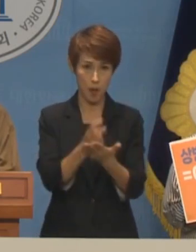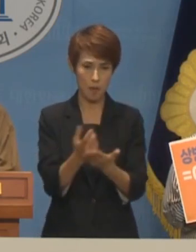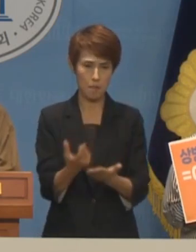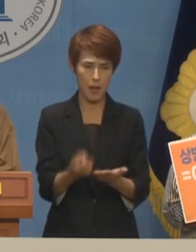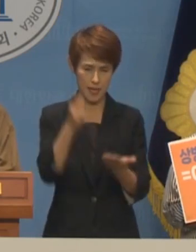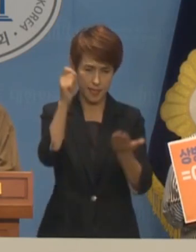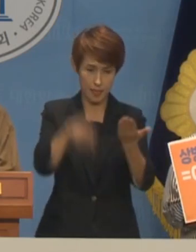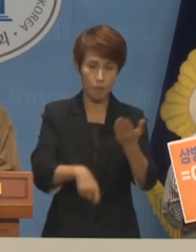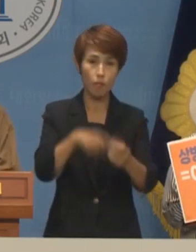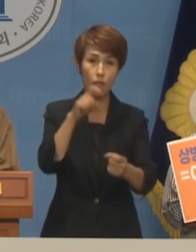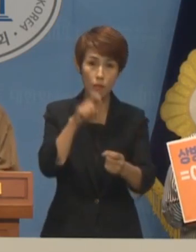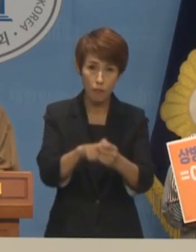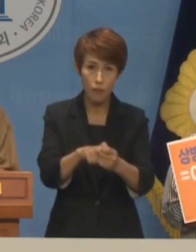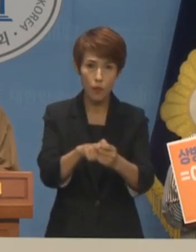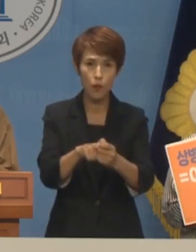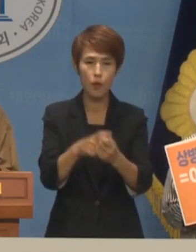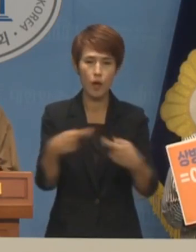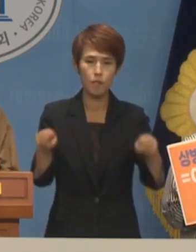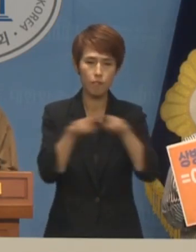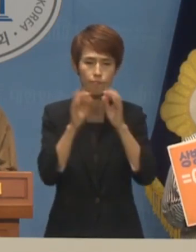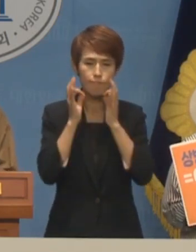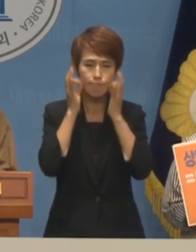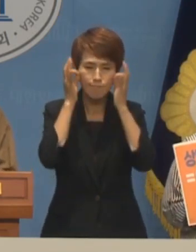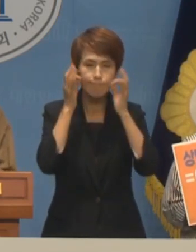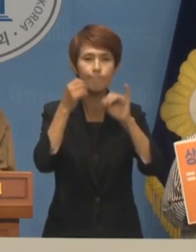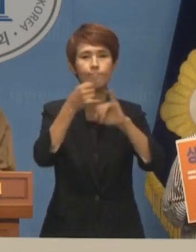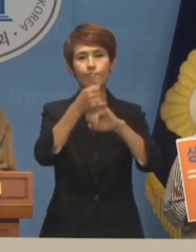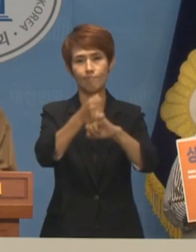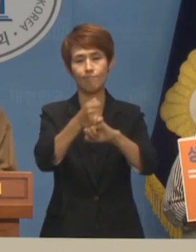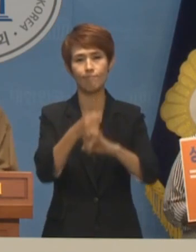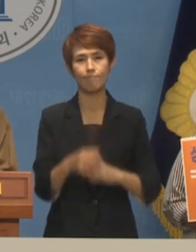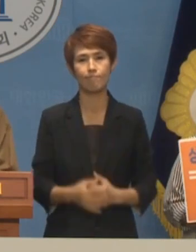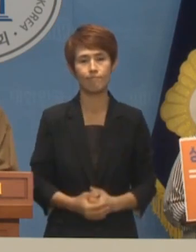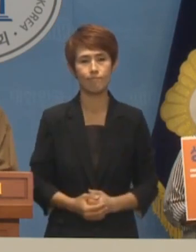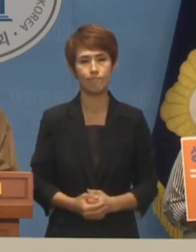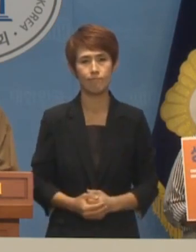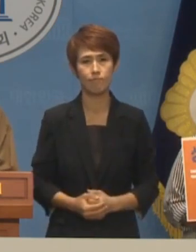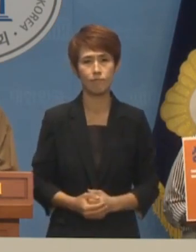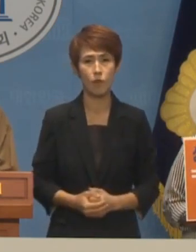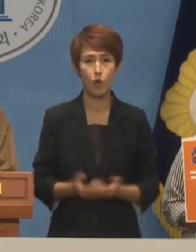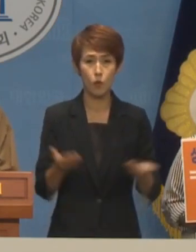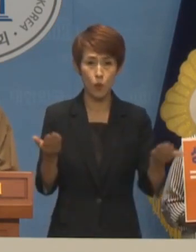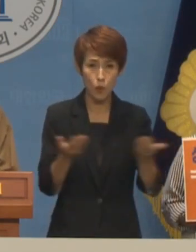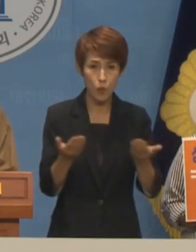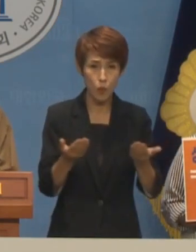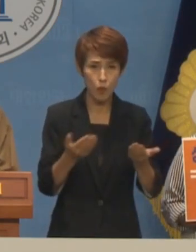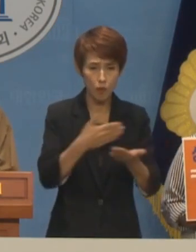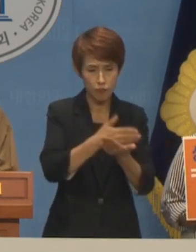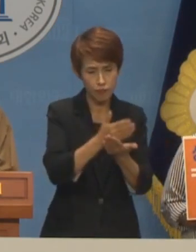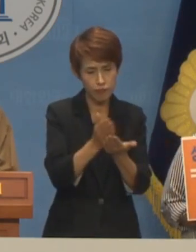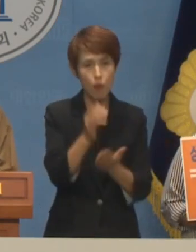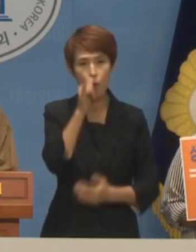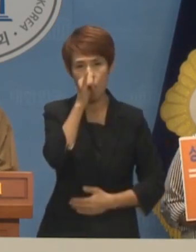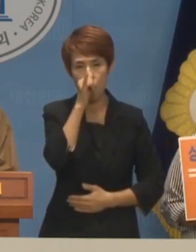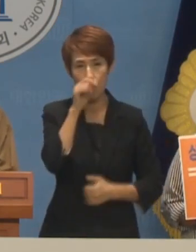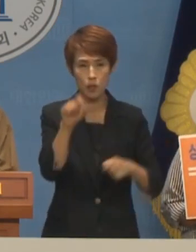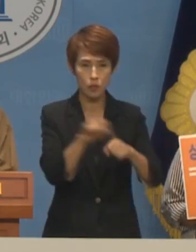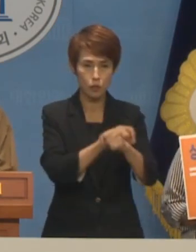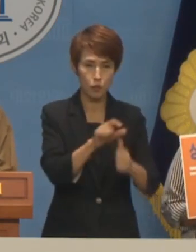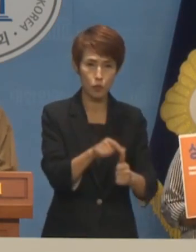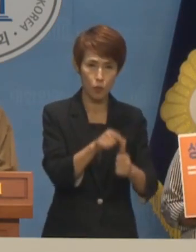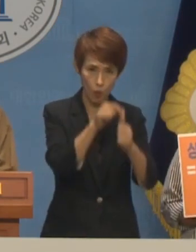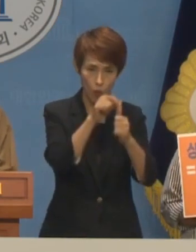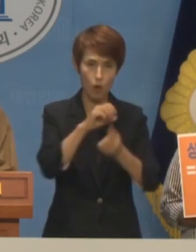입법을 위해 공동의 노력을 다할 것입니다. 또한 노동 형태의 다양화 속에 특수고용,